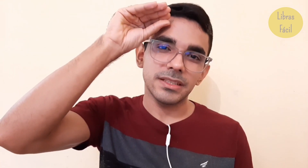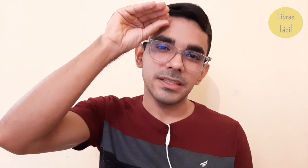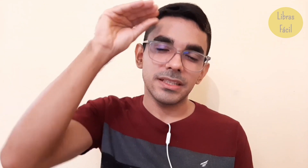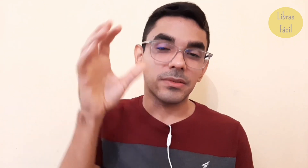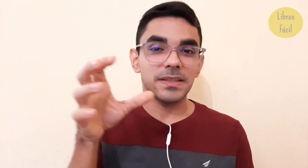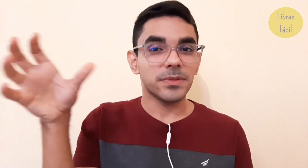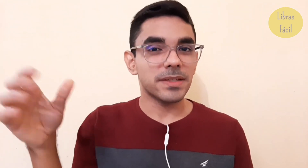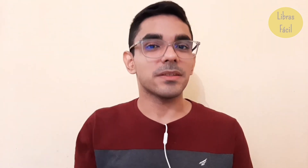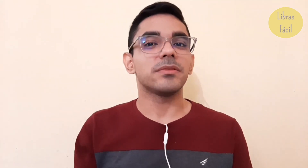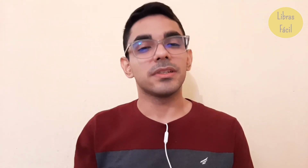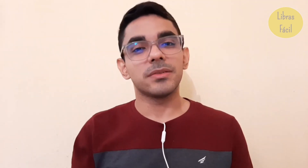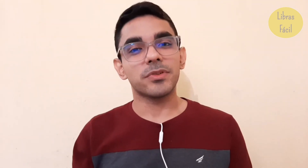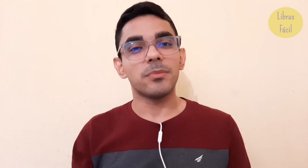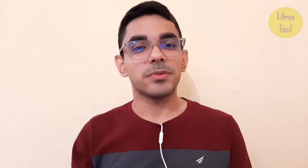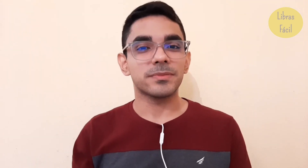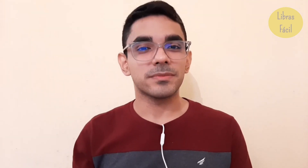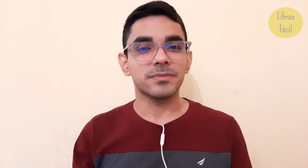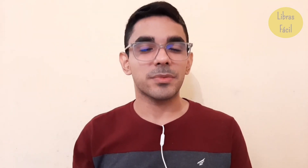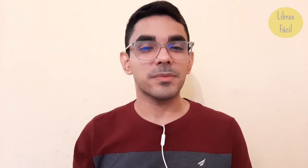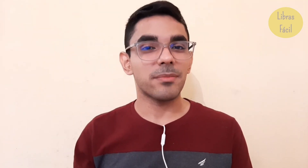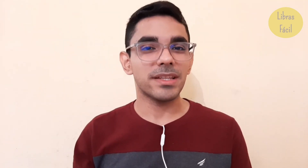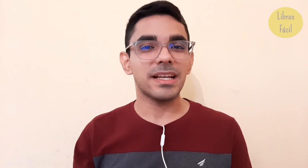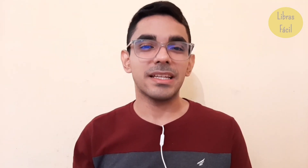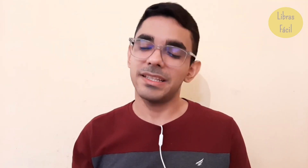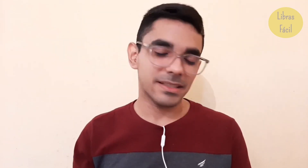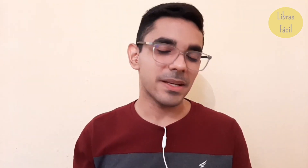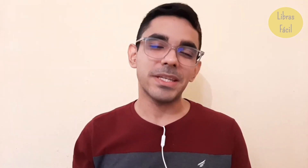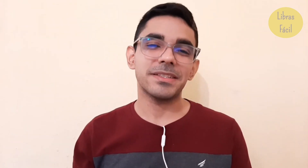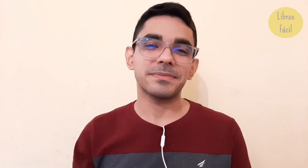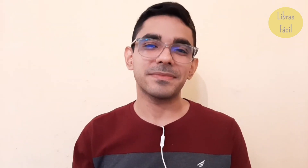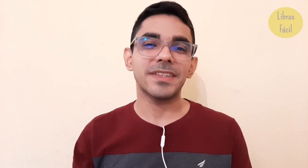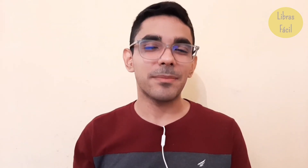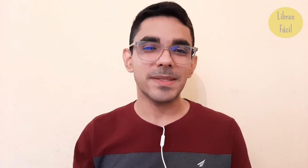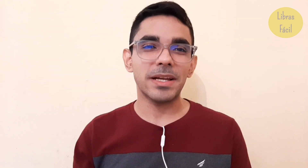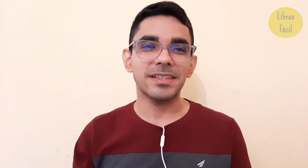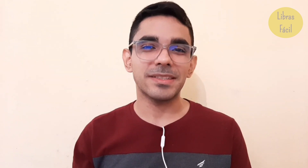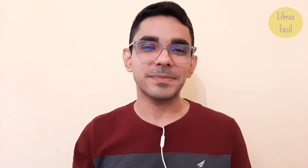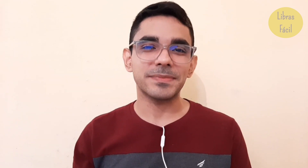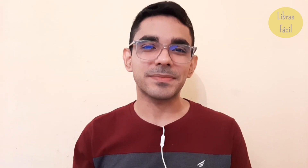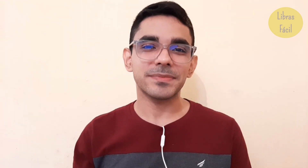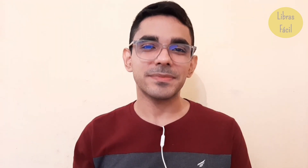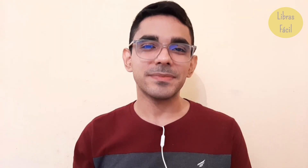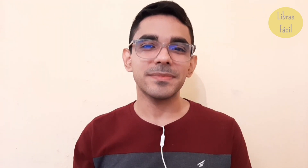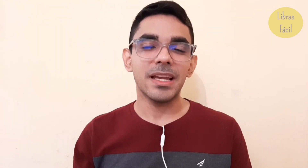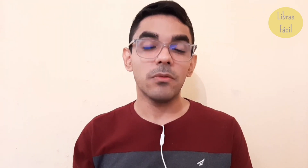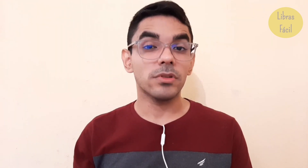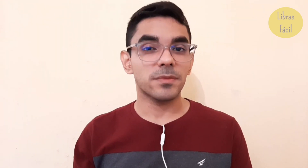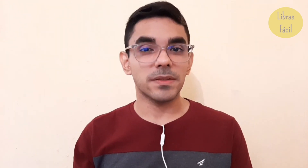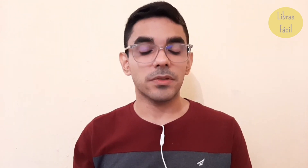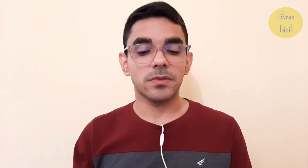Então essa é uma expressão muito comum. Nós podemos aprender ela aí tranquilamente. Vai dar para usar bastante. Uma outra expressão que nós usamos